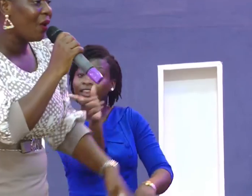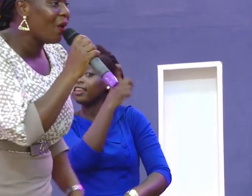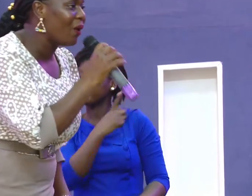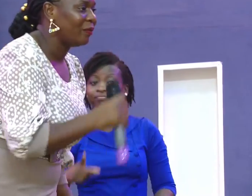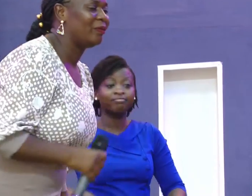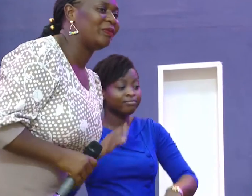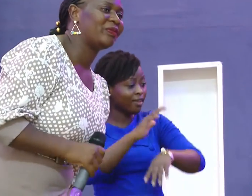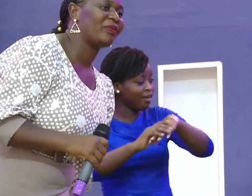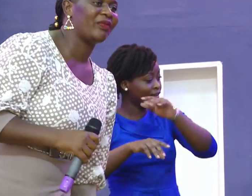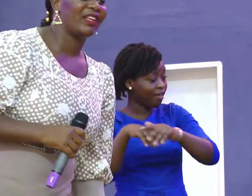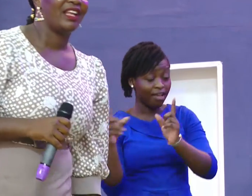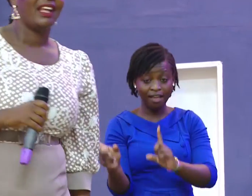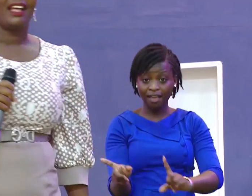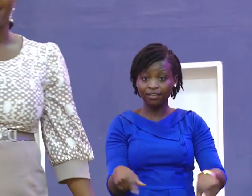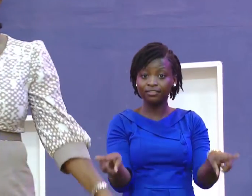Tabanga yo